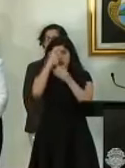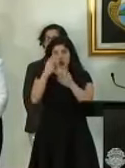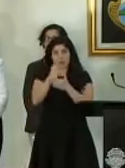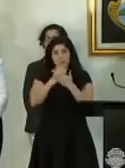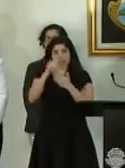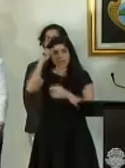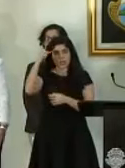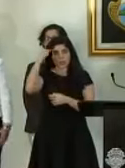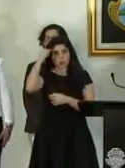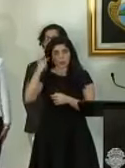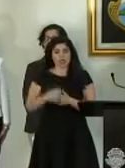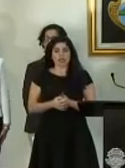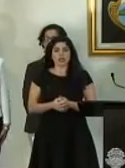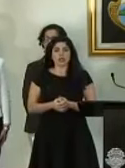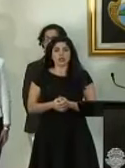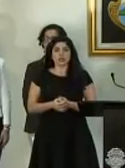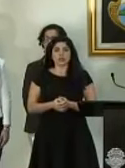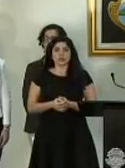de los manifestantes. Escuchemos.